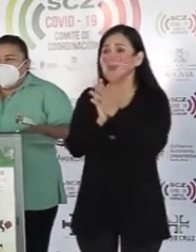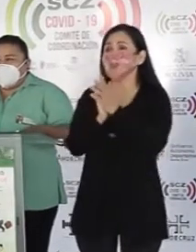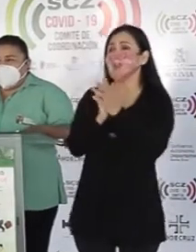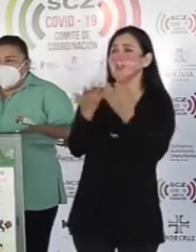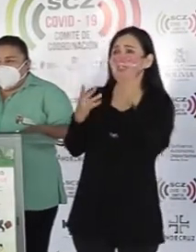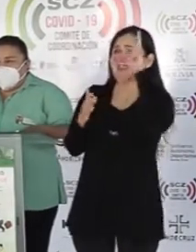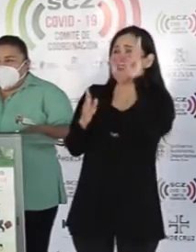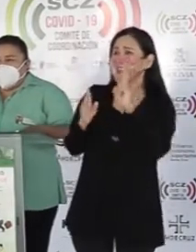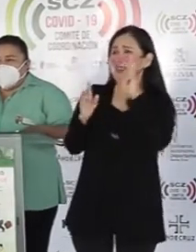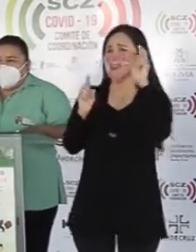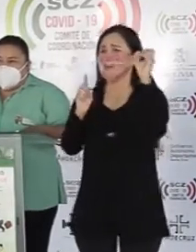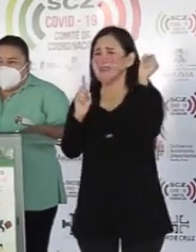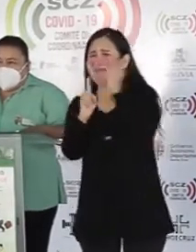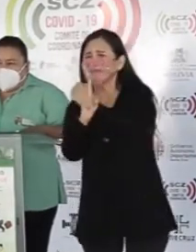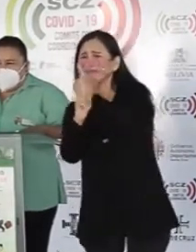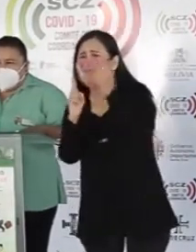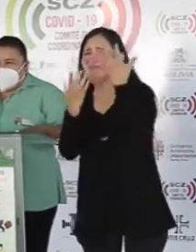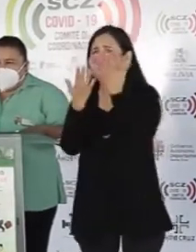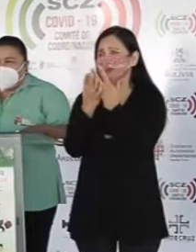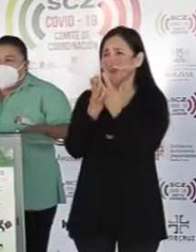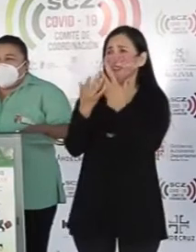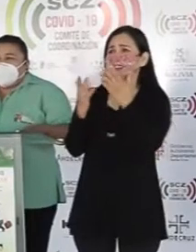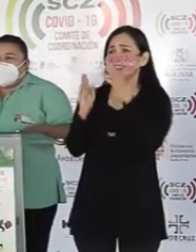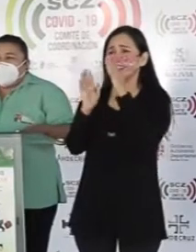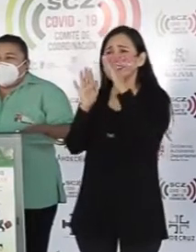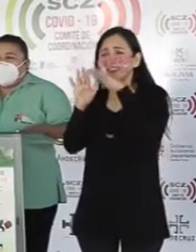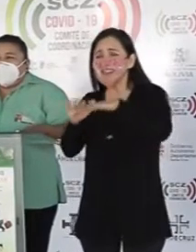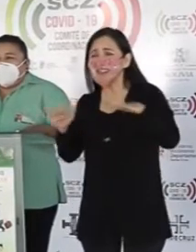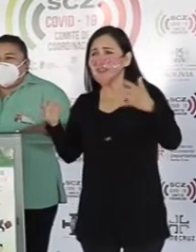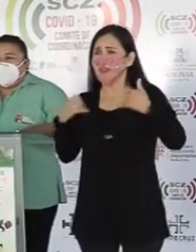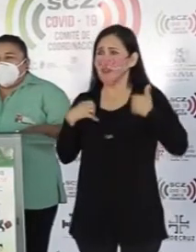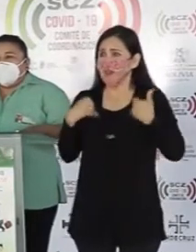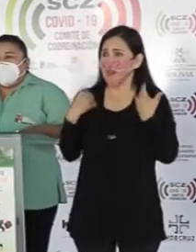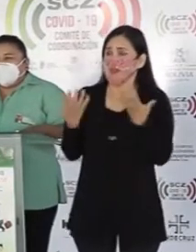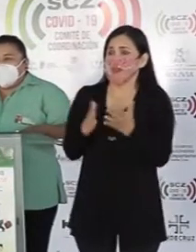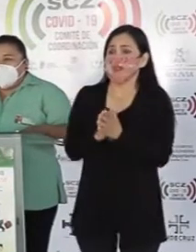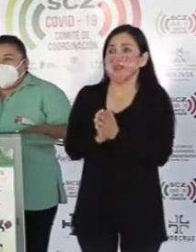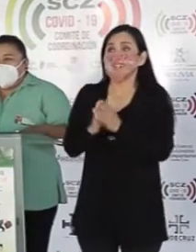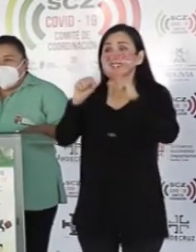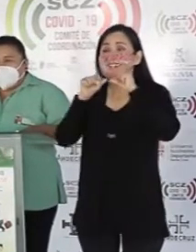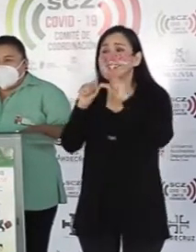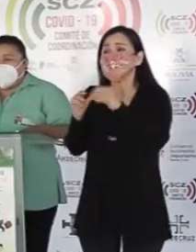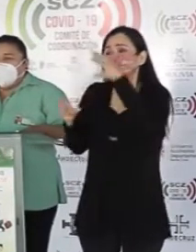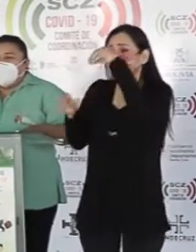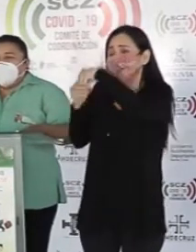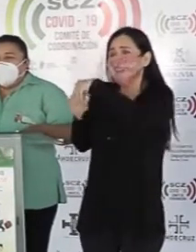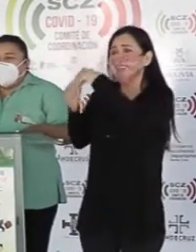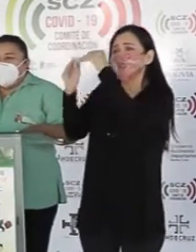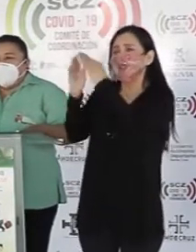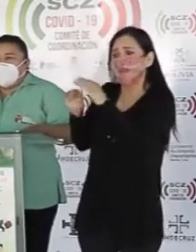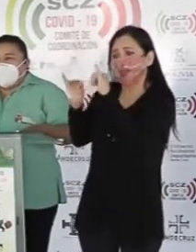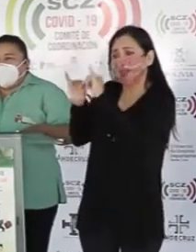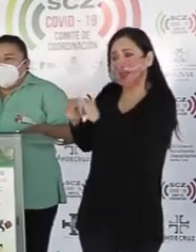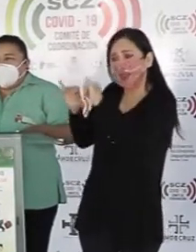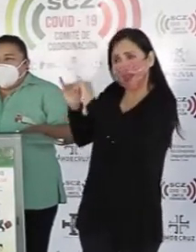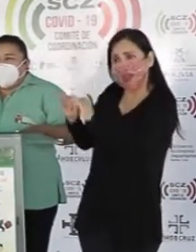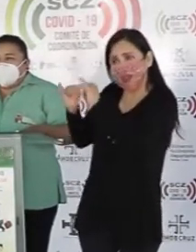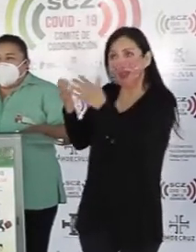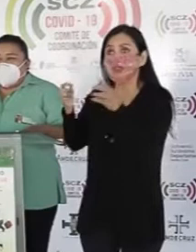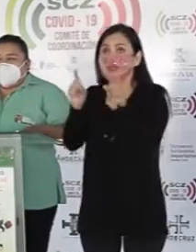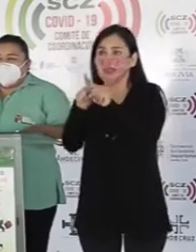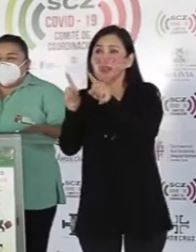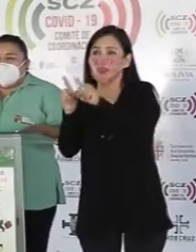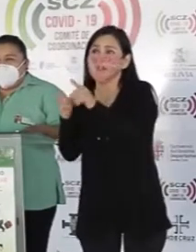la violencia sexual en niños, niñas y adolescentes, ya que estos niños permanecen más en casa y además de